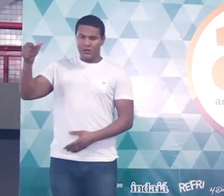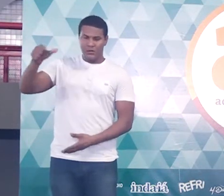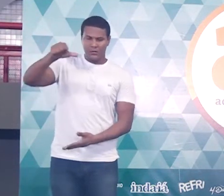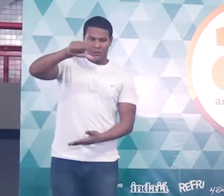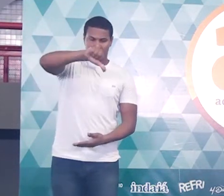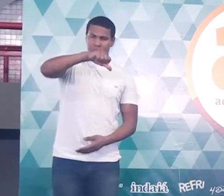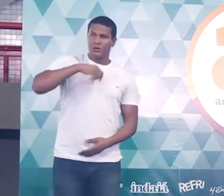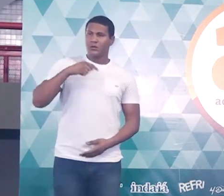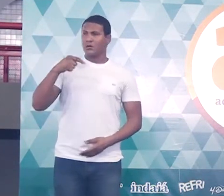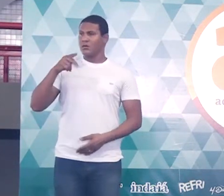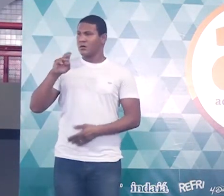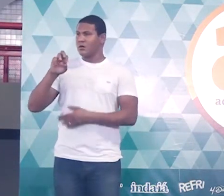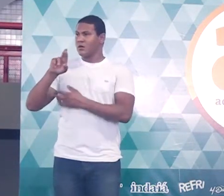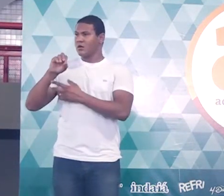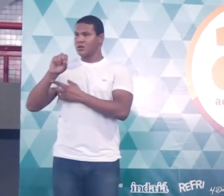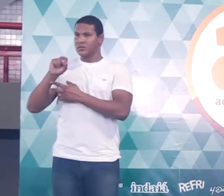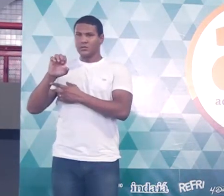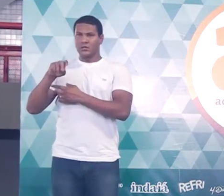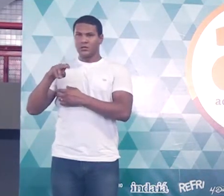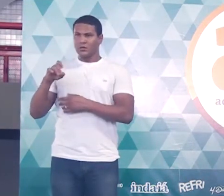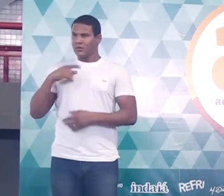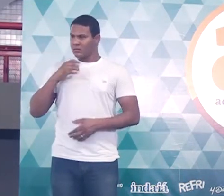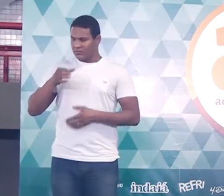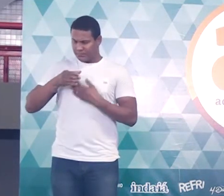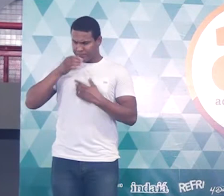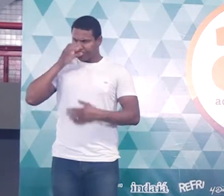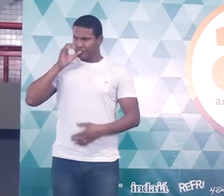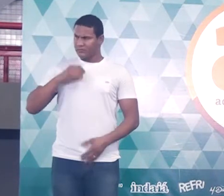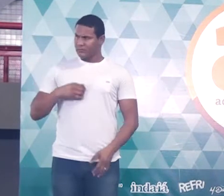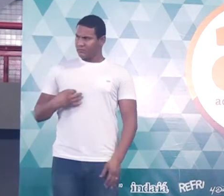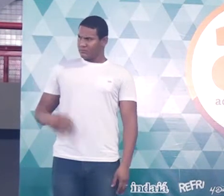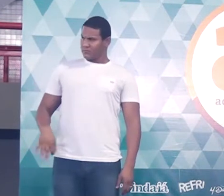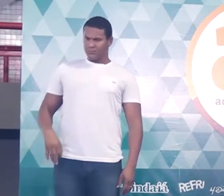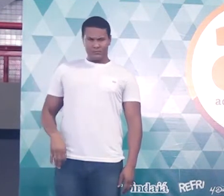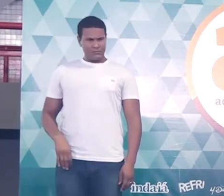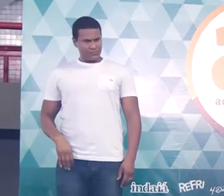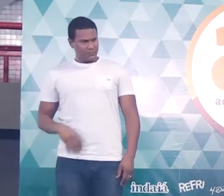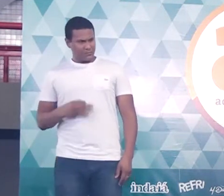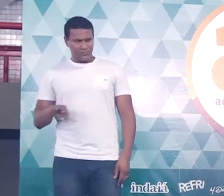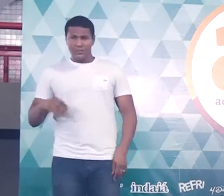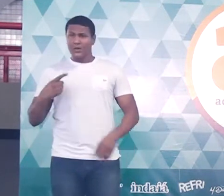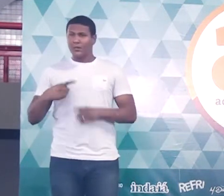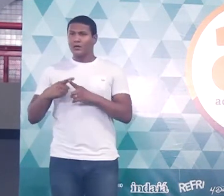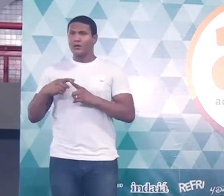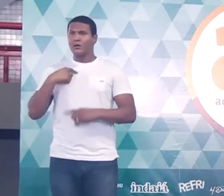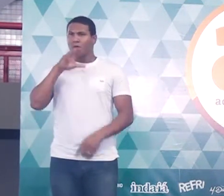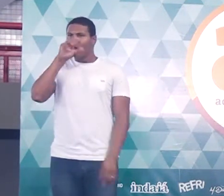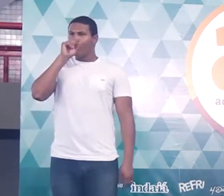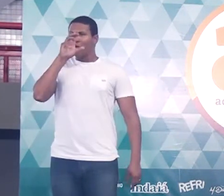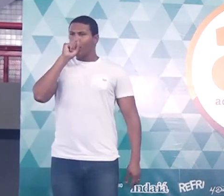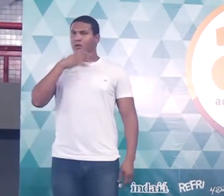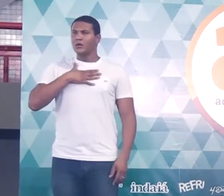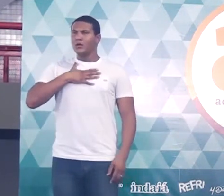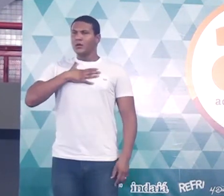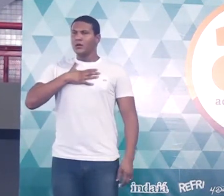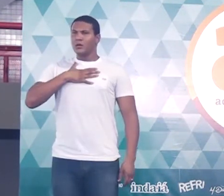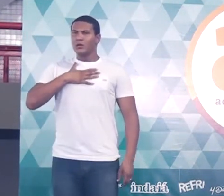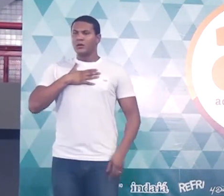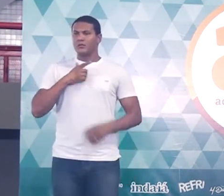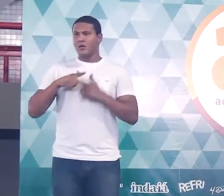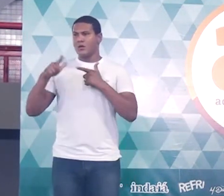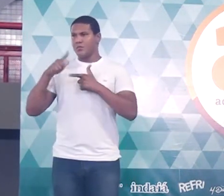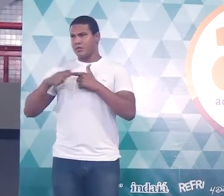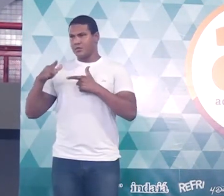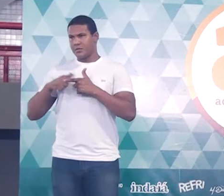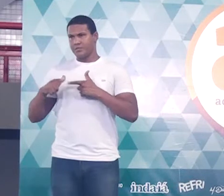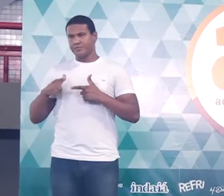tomei. É sério. Aí você fala, professor? Querosene, porque eu tinha problema de asma. E no choque